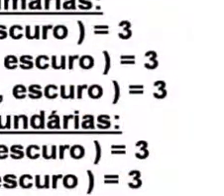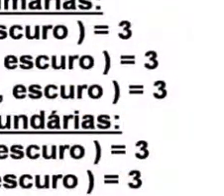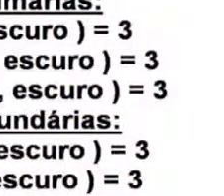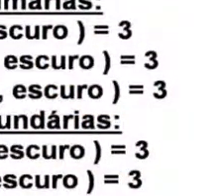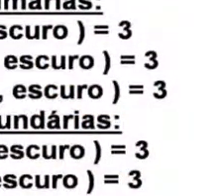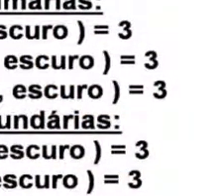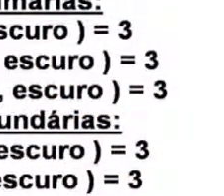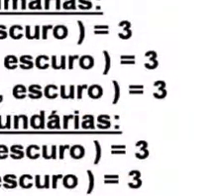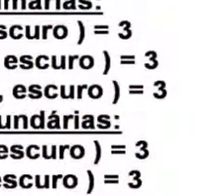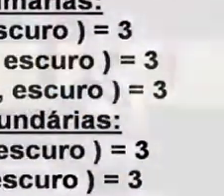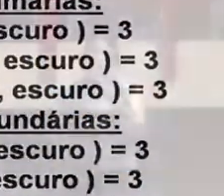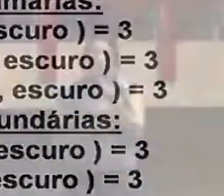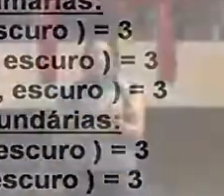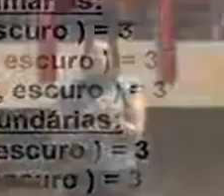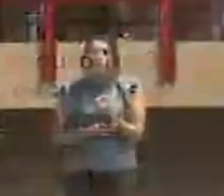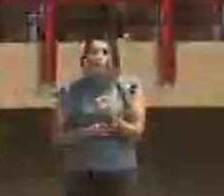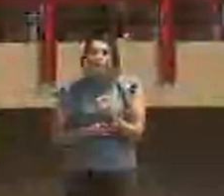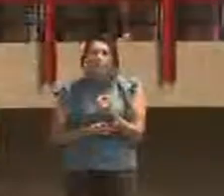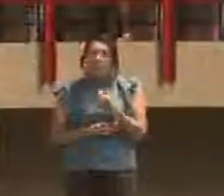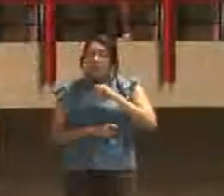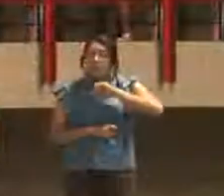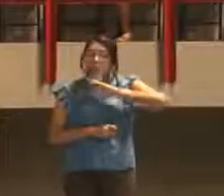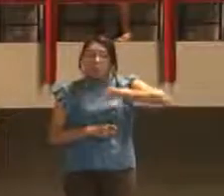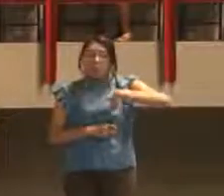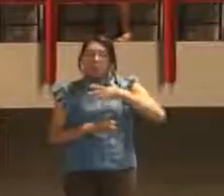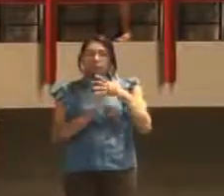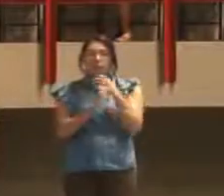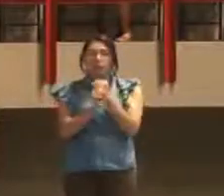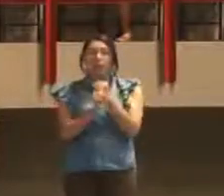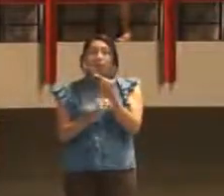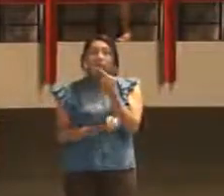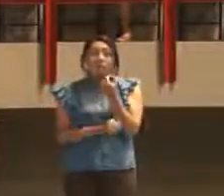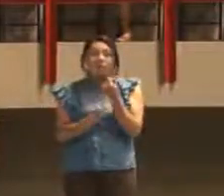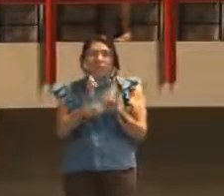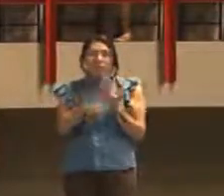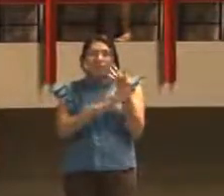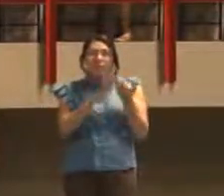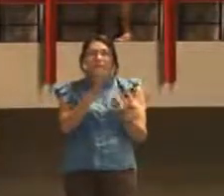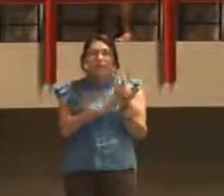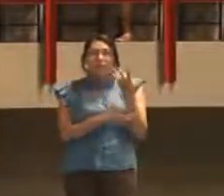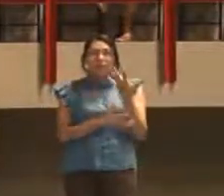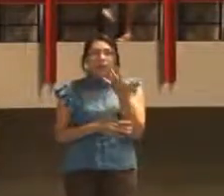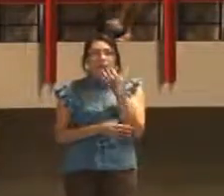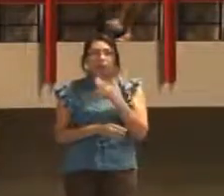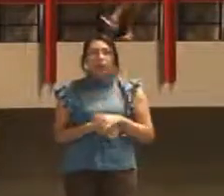20. Então na realidade são 20 cores que a gente pode criar.